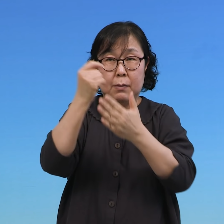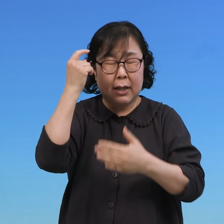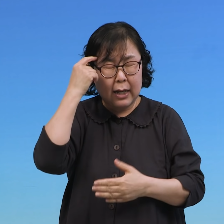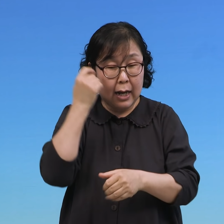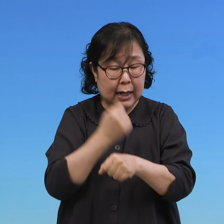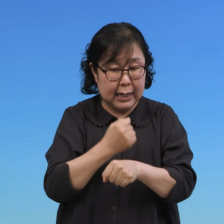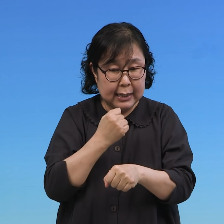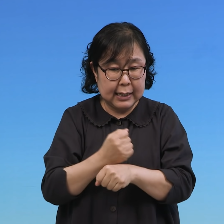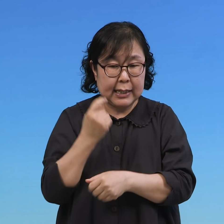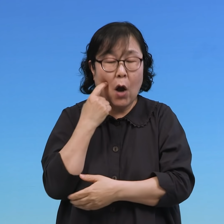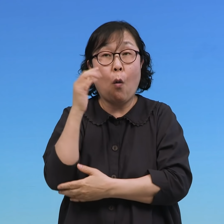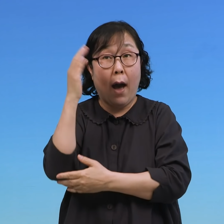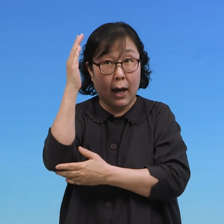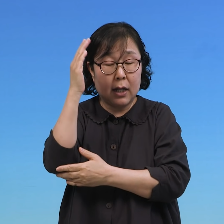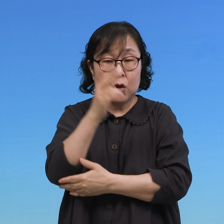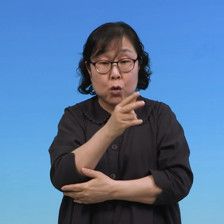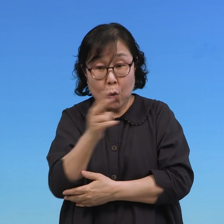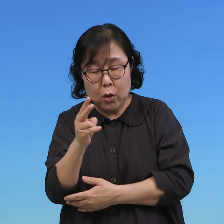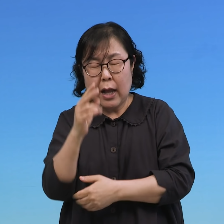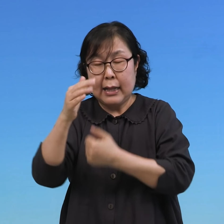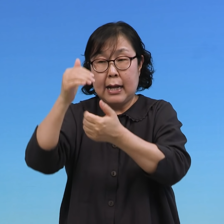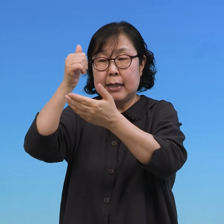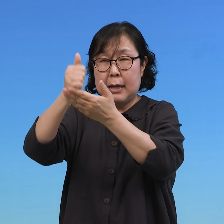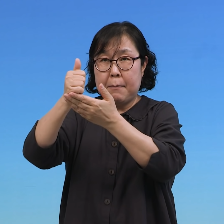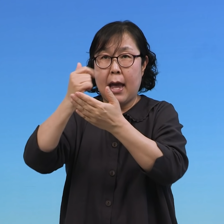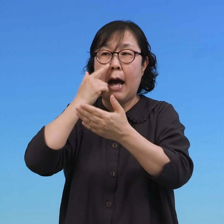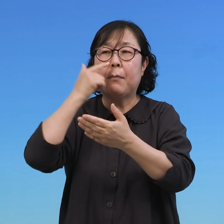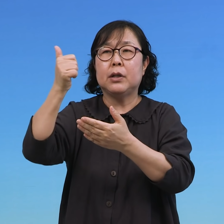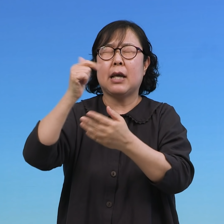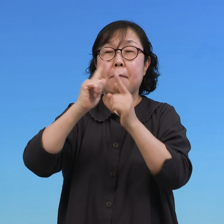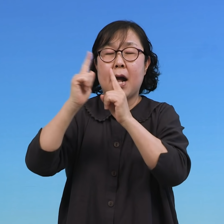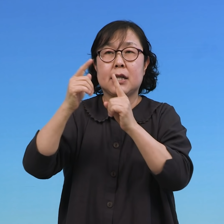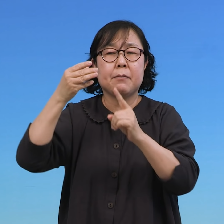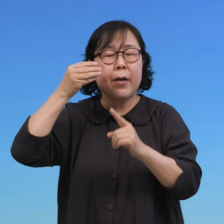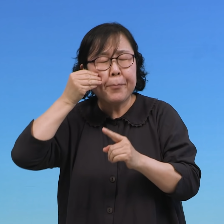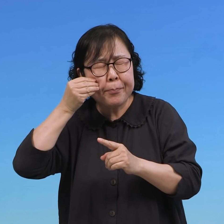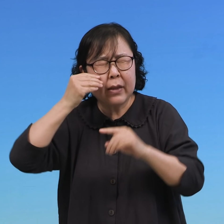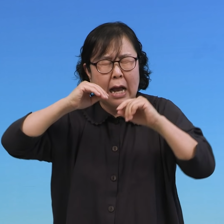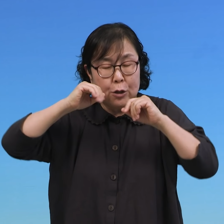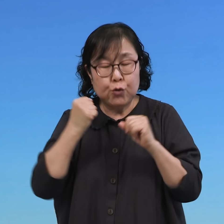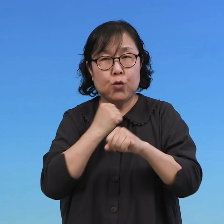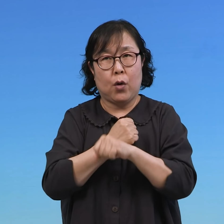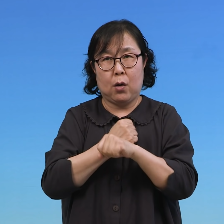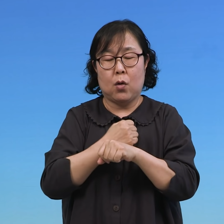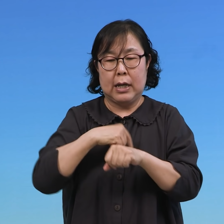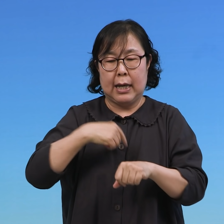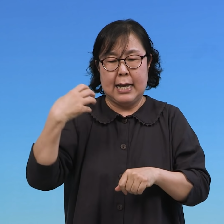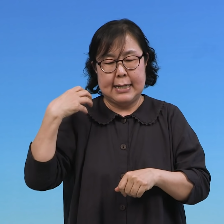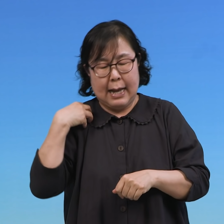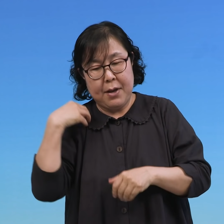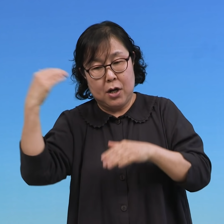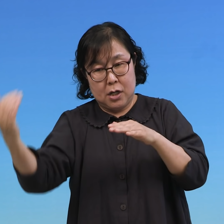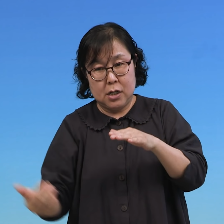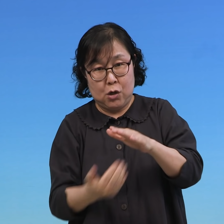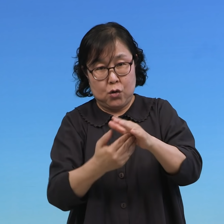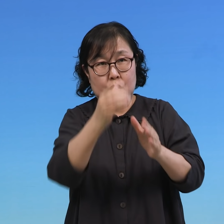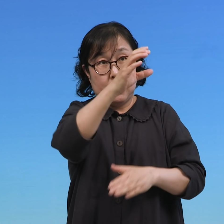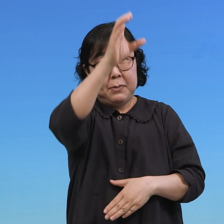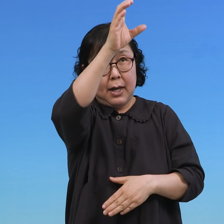생각하시는 영광은 하나님 아버지 말씀에 순종하며 사명을 다하는 십자가의 길이다.